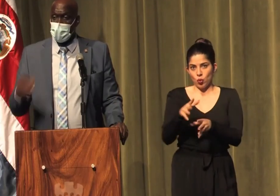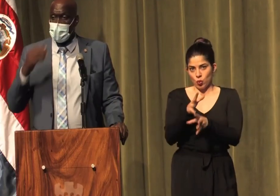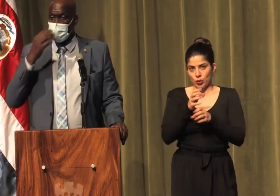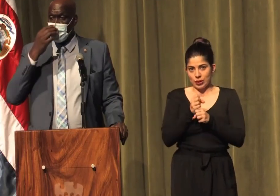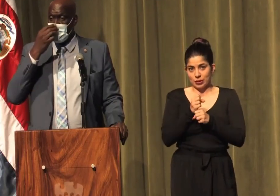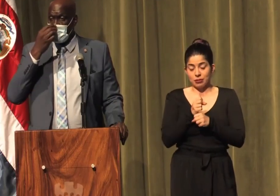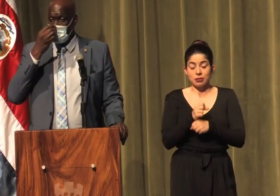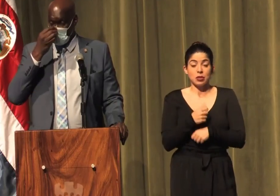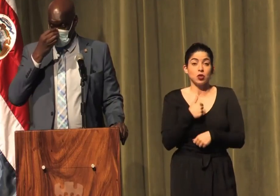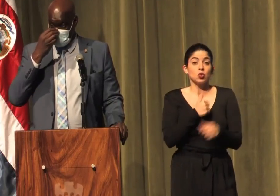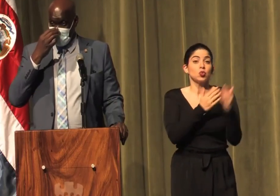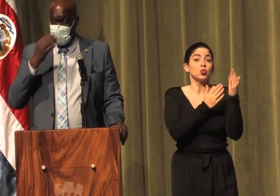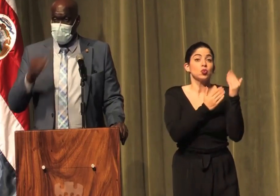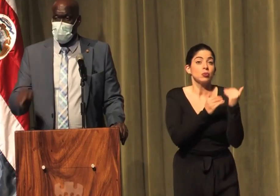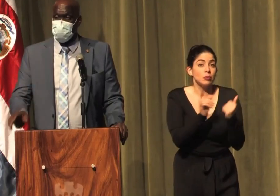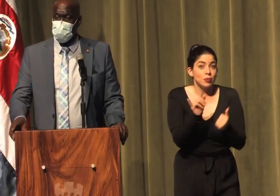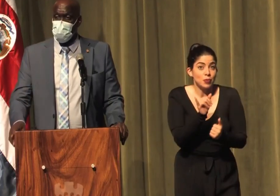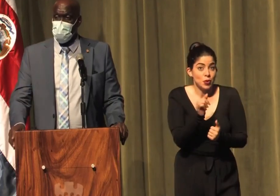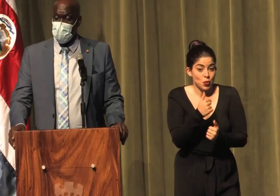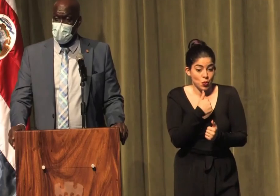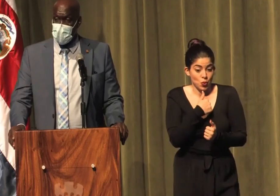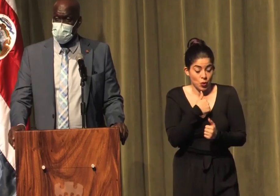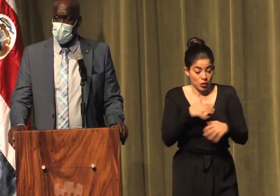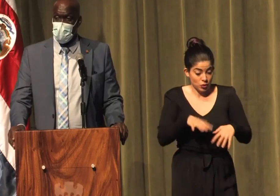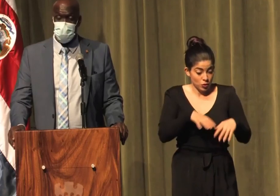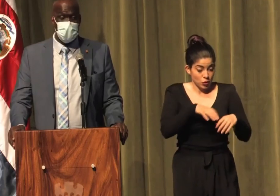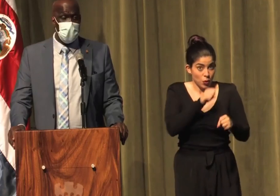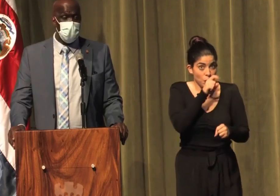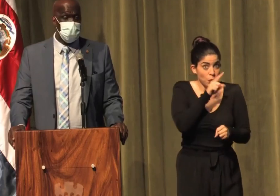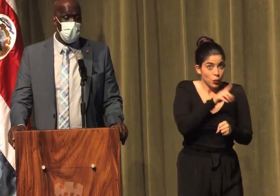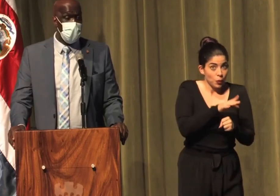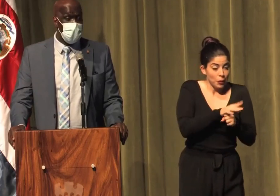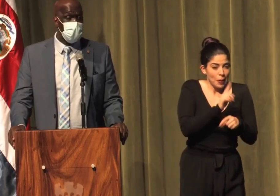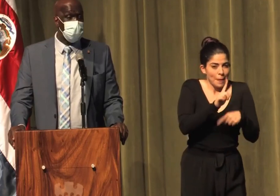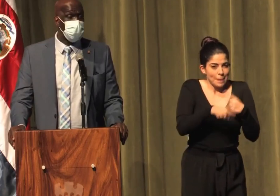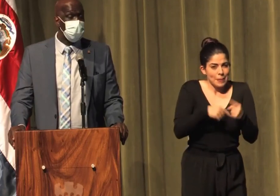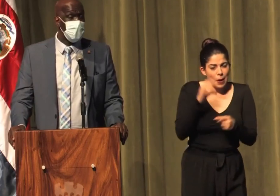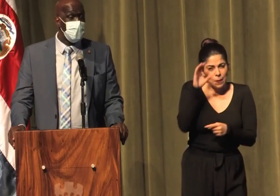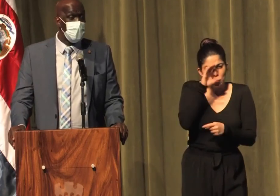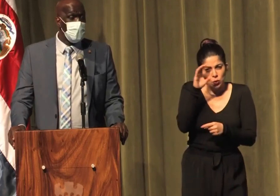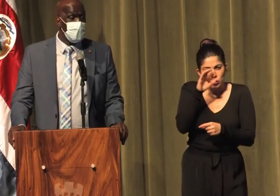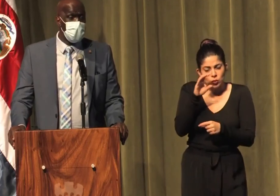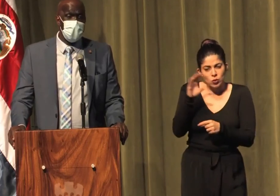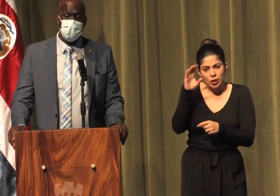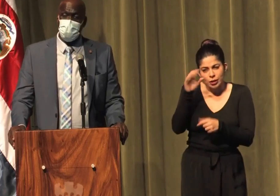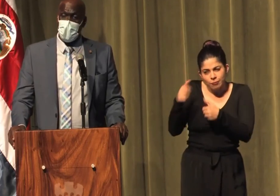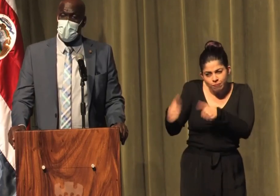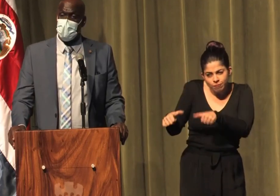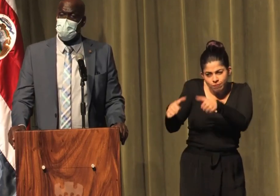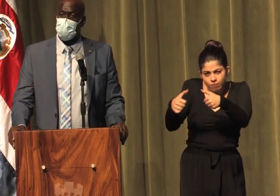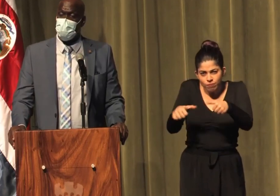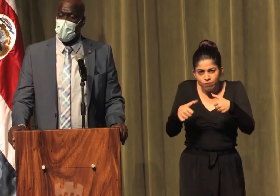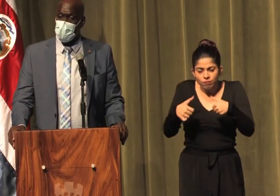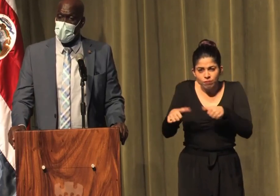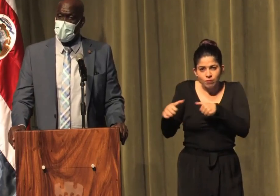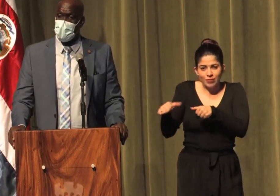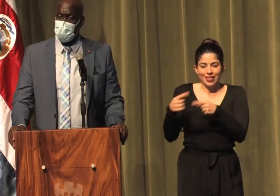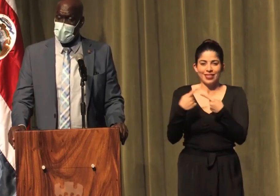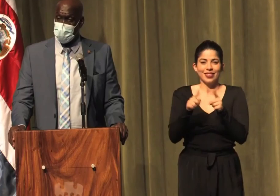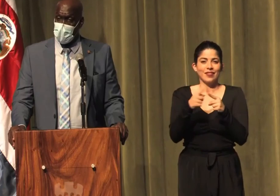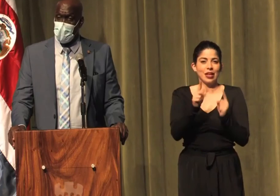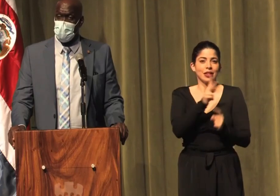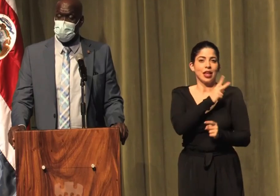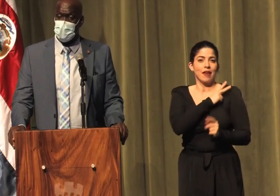como yo he asumido este compromiso de buscar los acuerdos, que las diferentes jefaturas